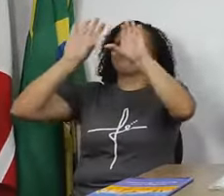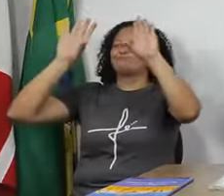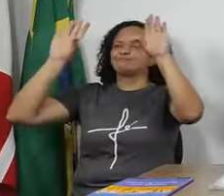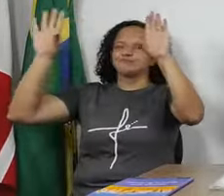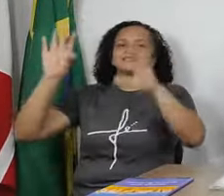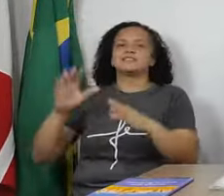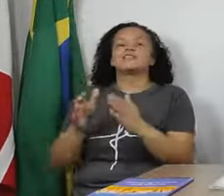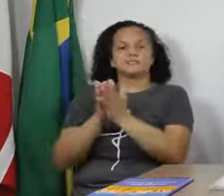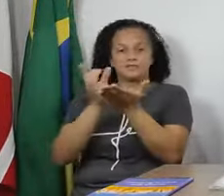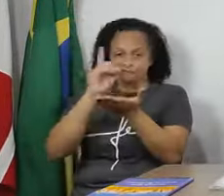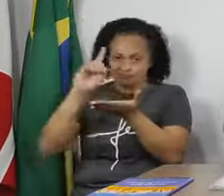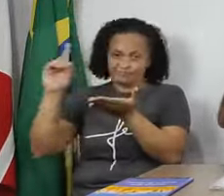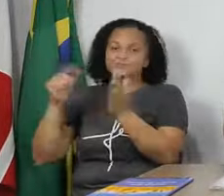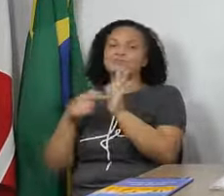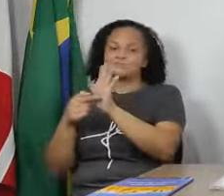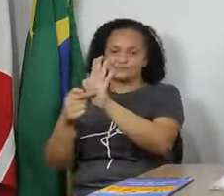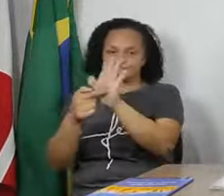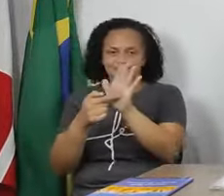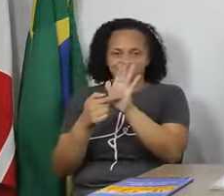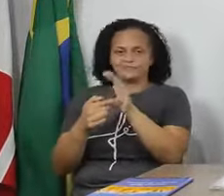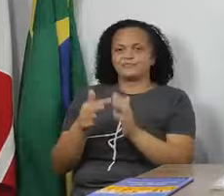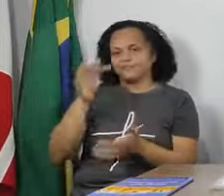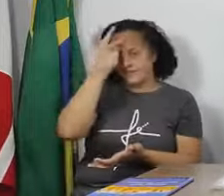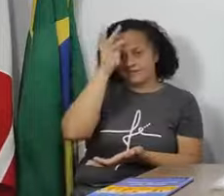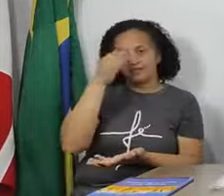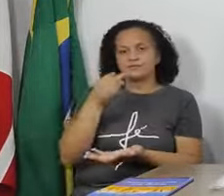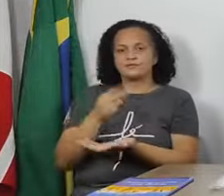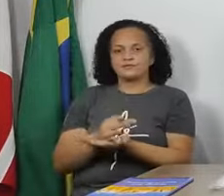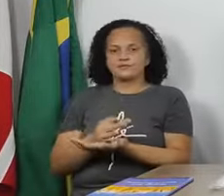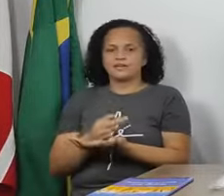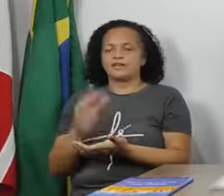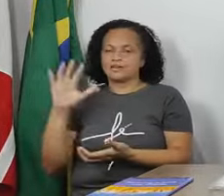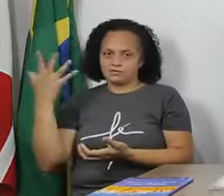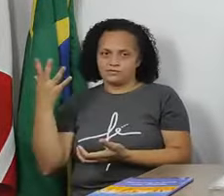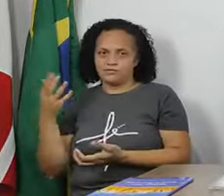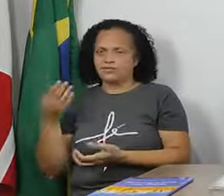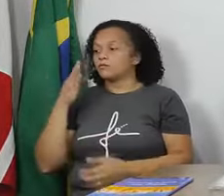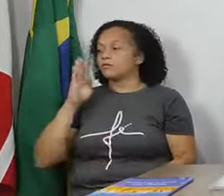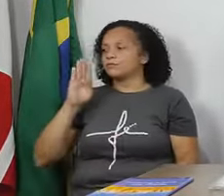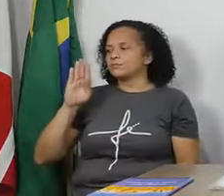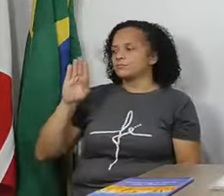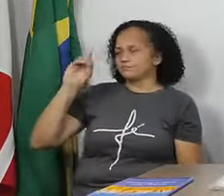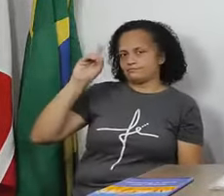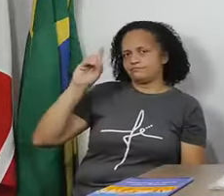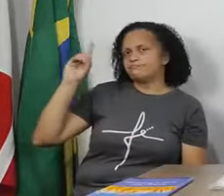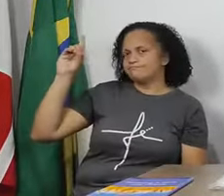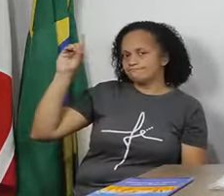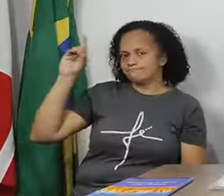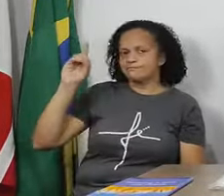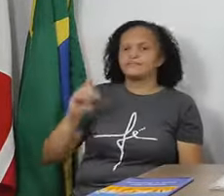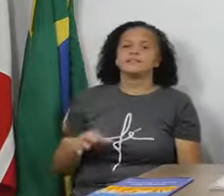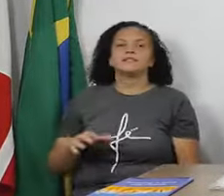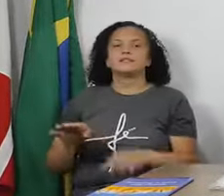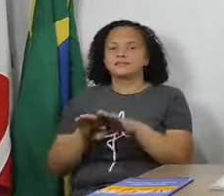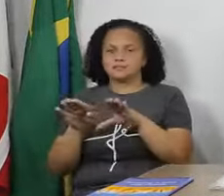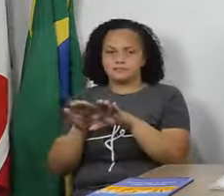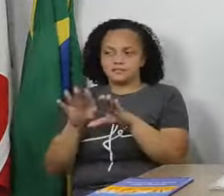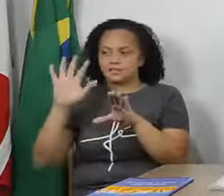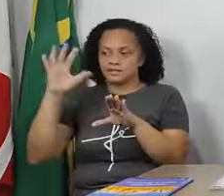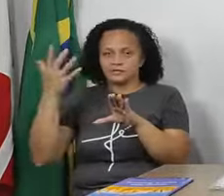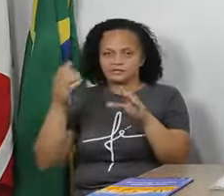fé, ela é composta pelas promessas de Deus, pelos fatos redentores